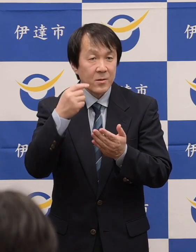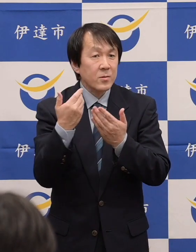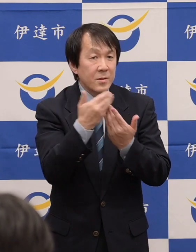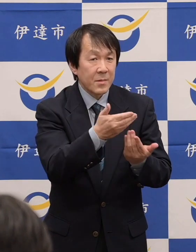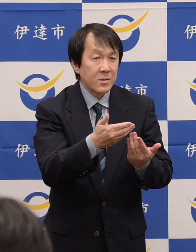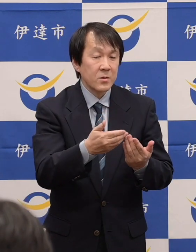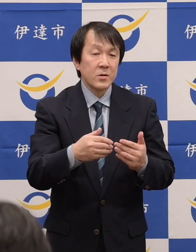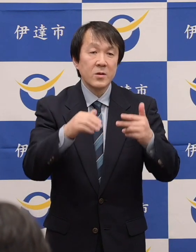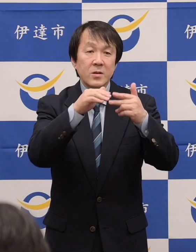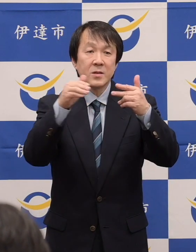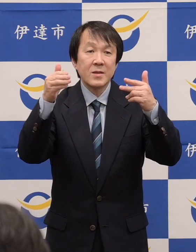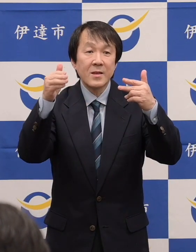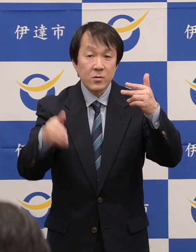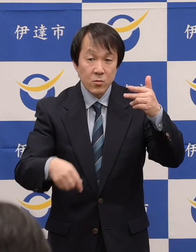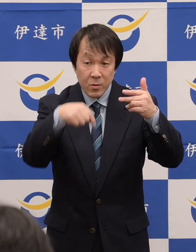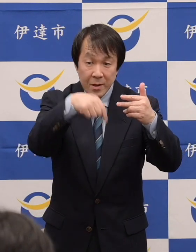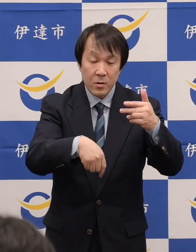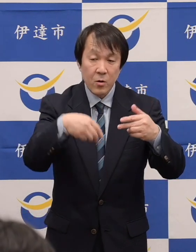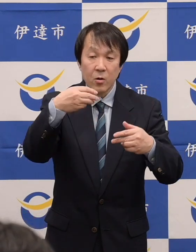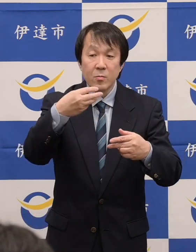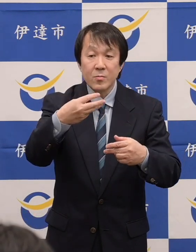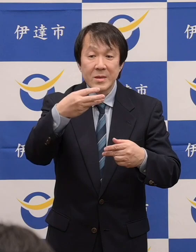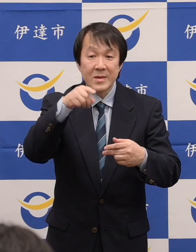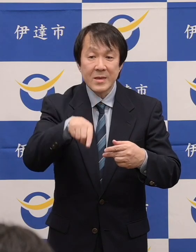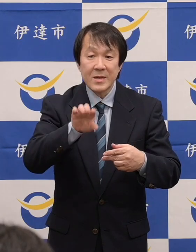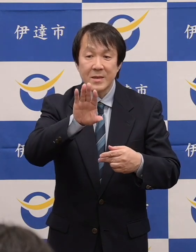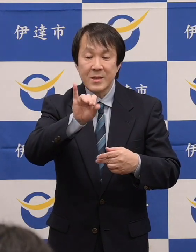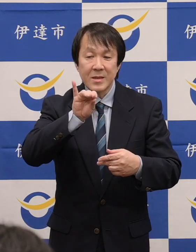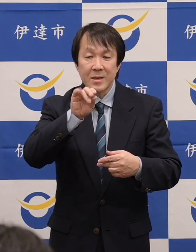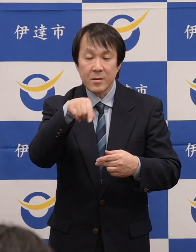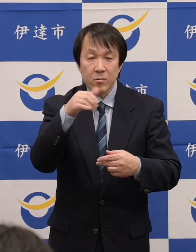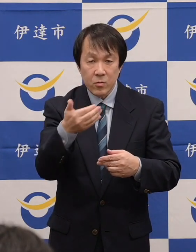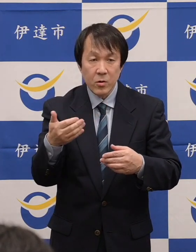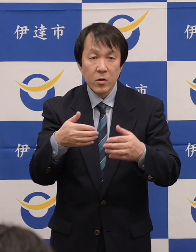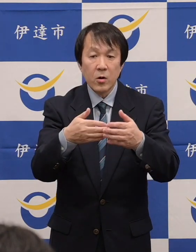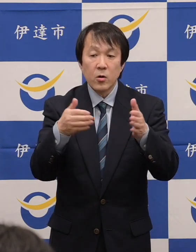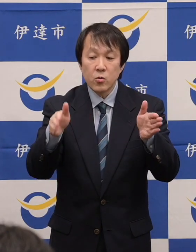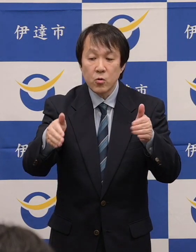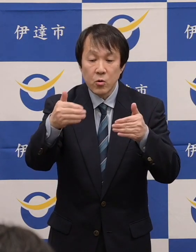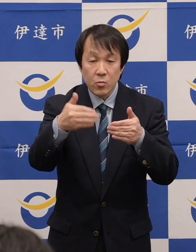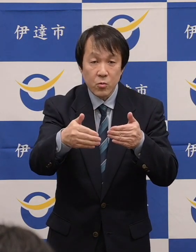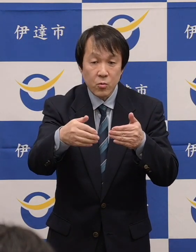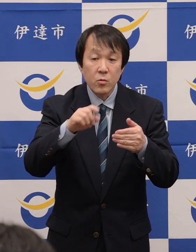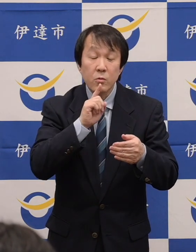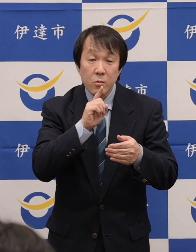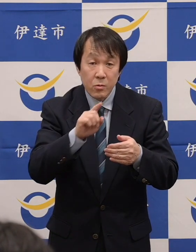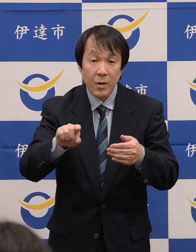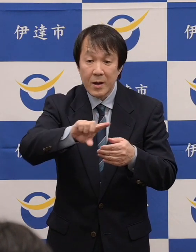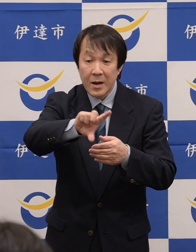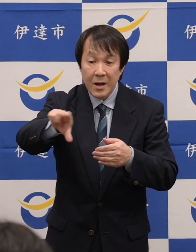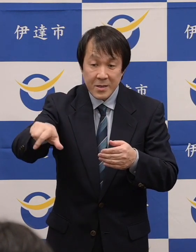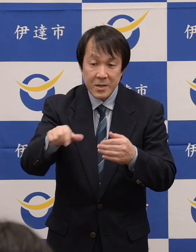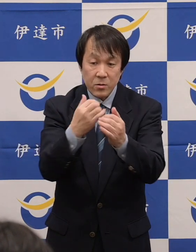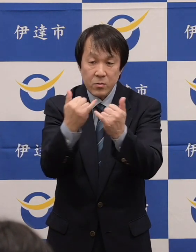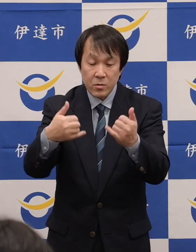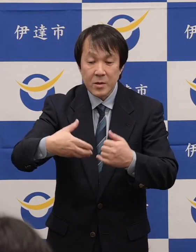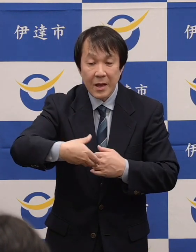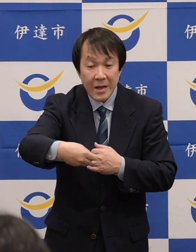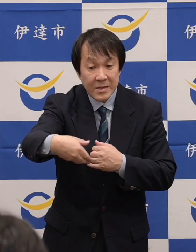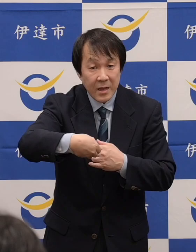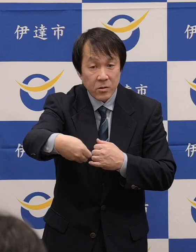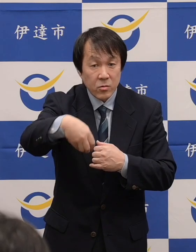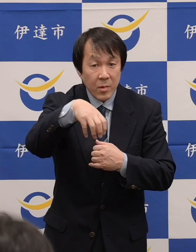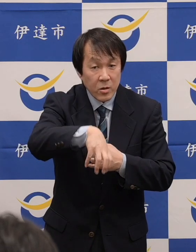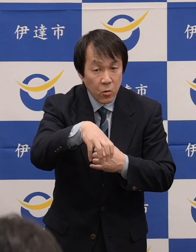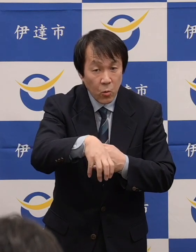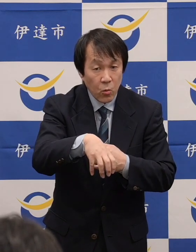設にあるミーティングルームというのはその地域の人たちに貸し出しする場所として認識してよいの